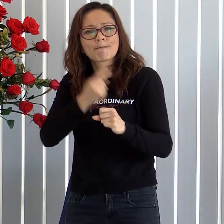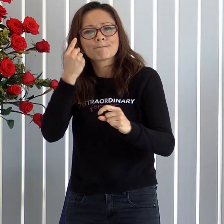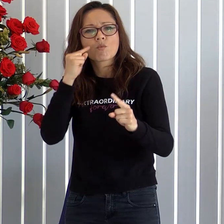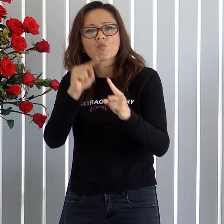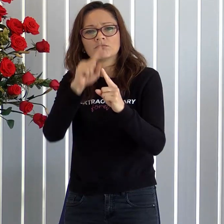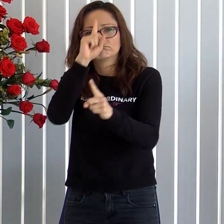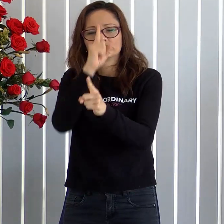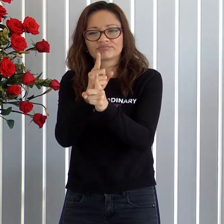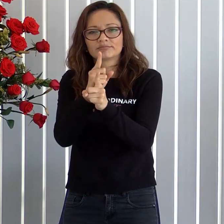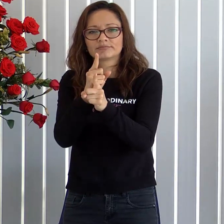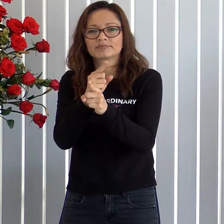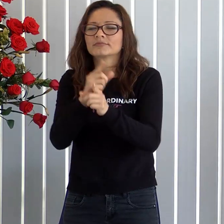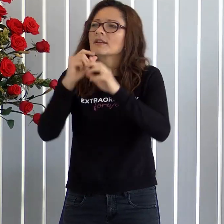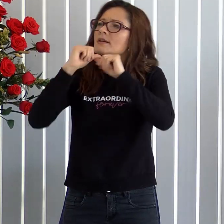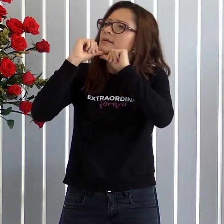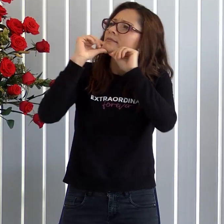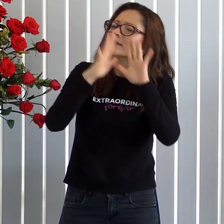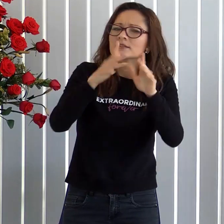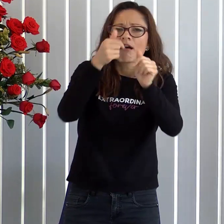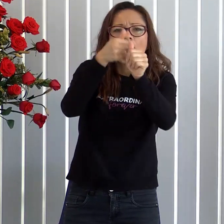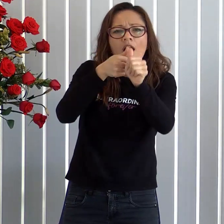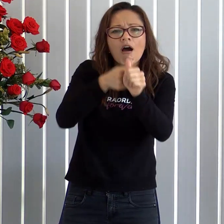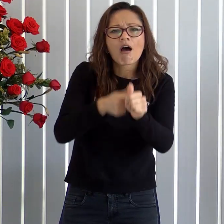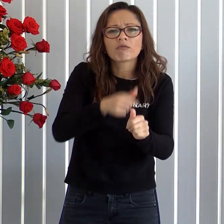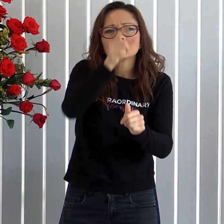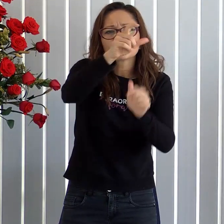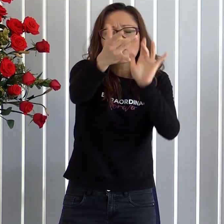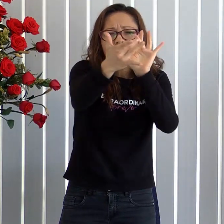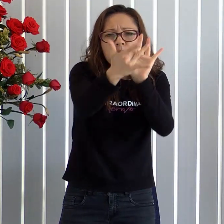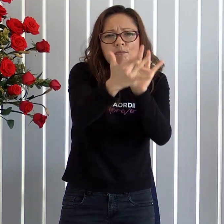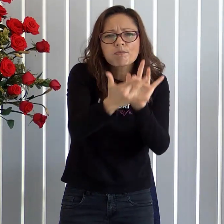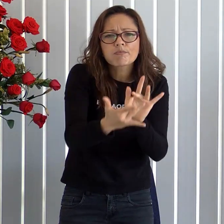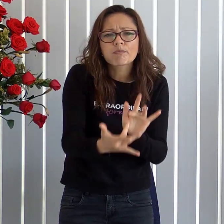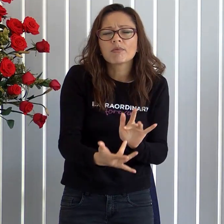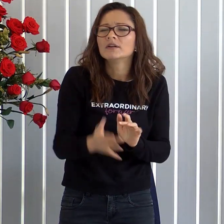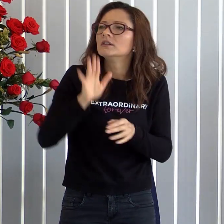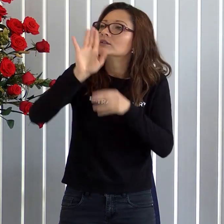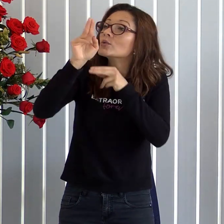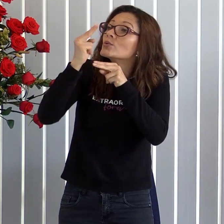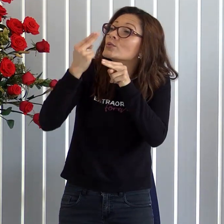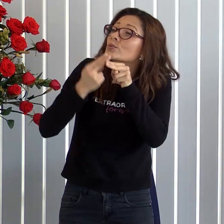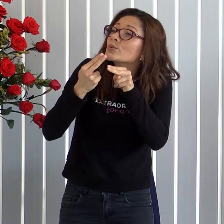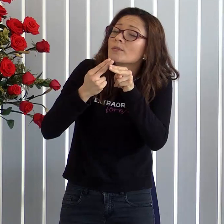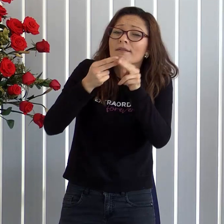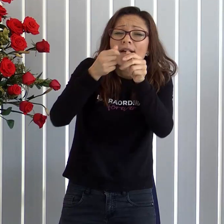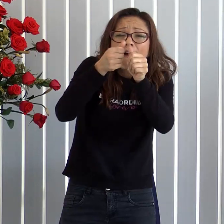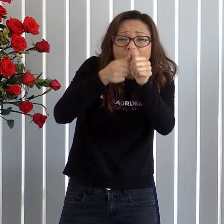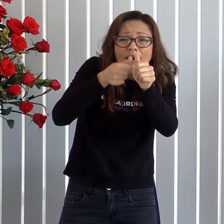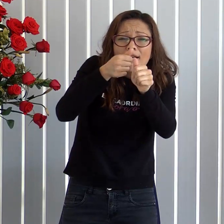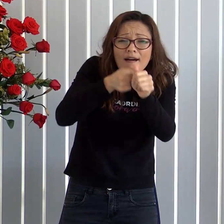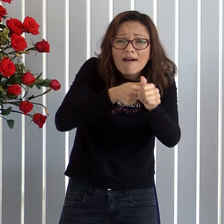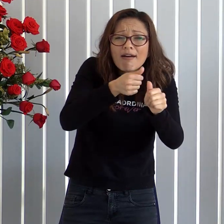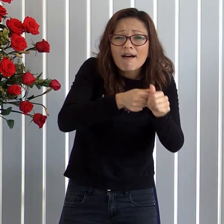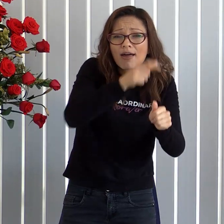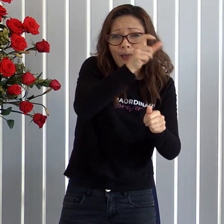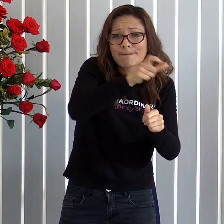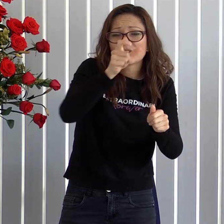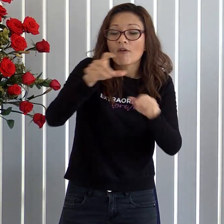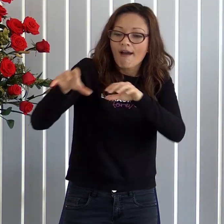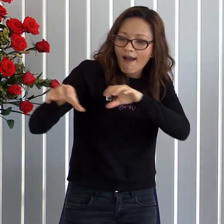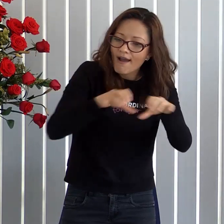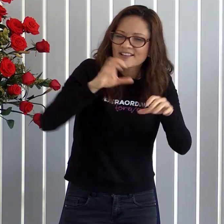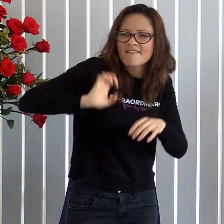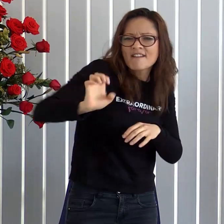Jesús. Bendice a cada uno de nosotros, los que estamos aquí congregados en tu nombre, cada persona que está haciendo más